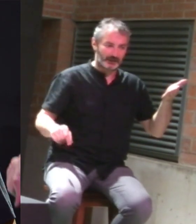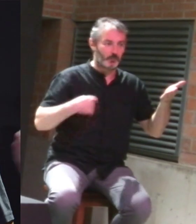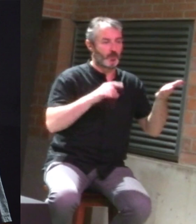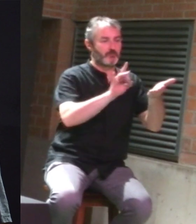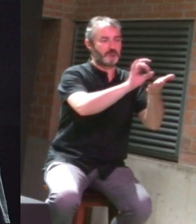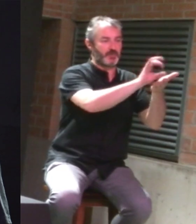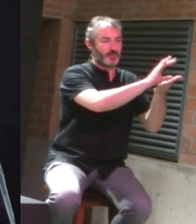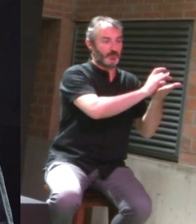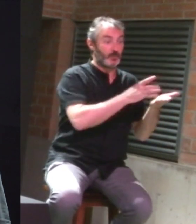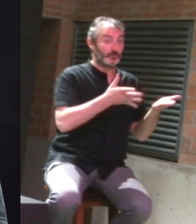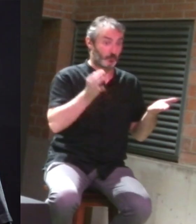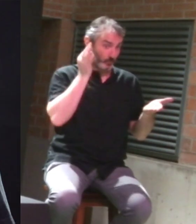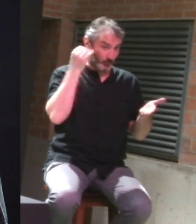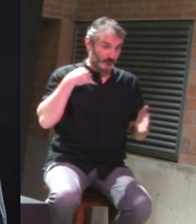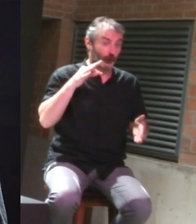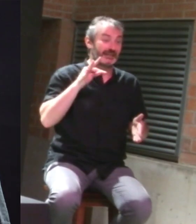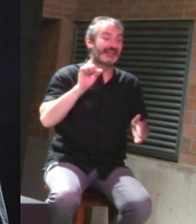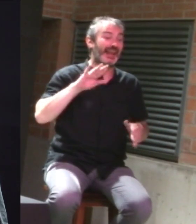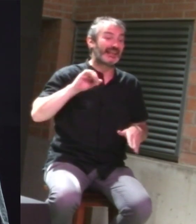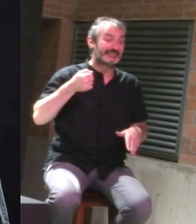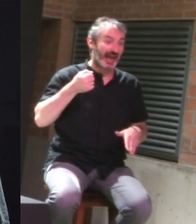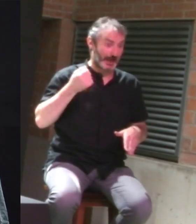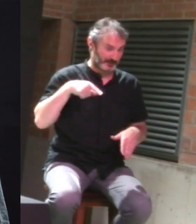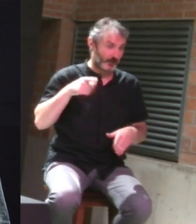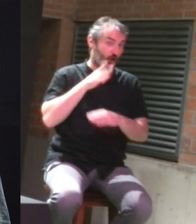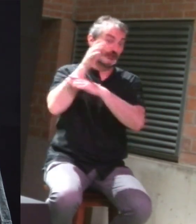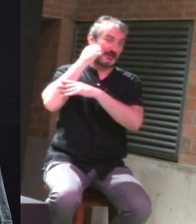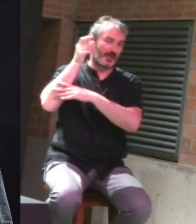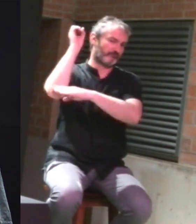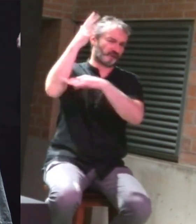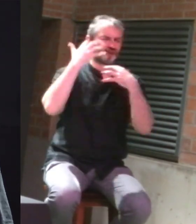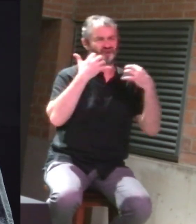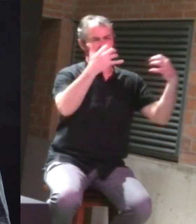Incluso Teresa Claramunt en un meeting en Sabadell